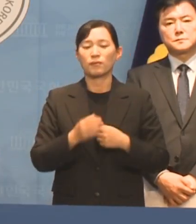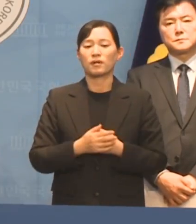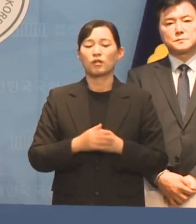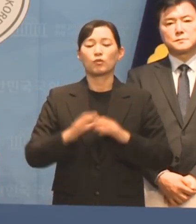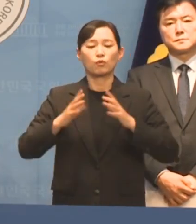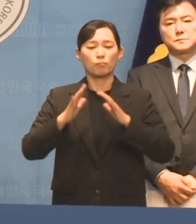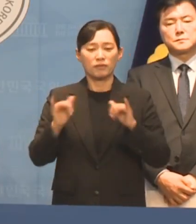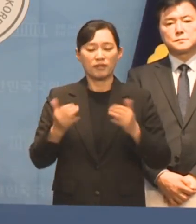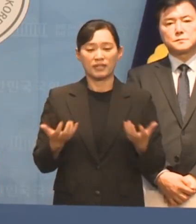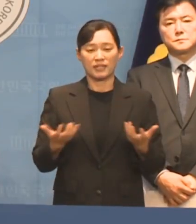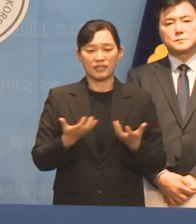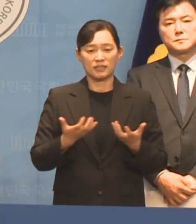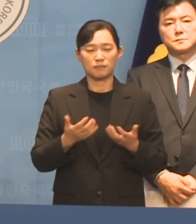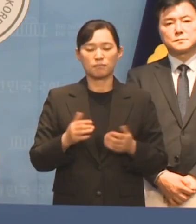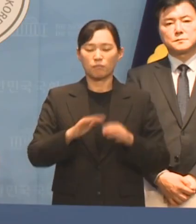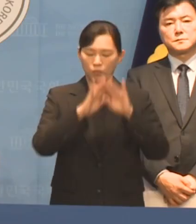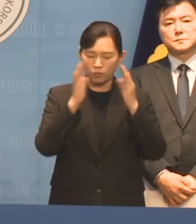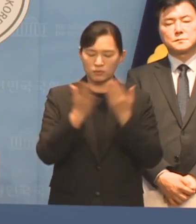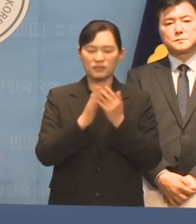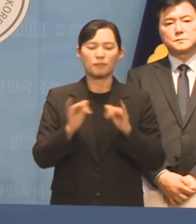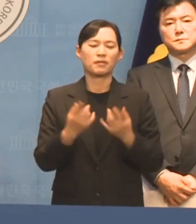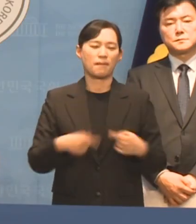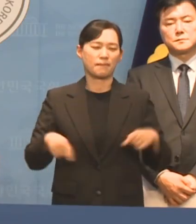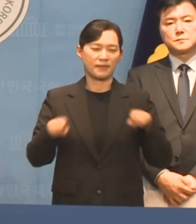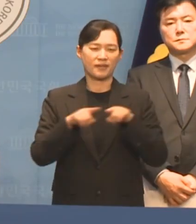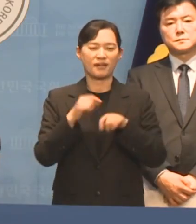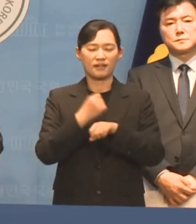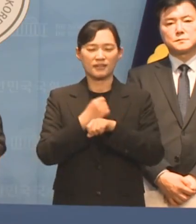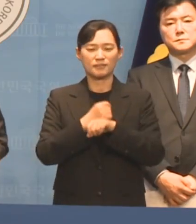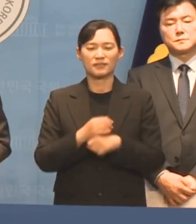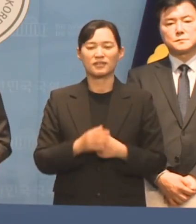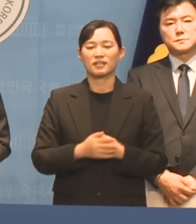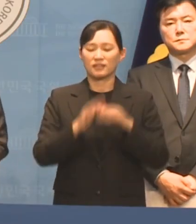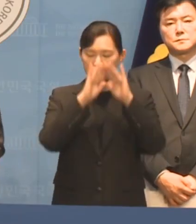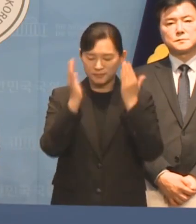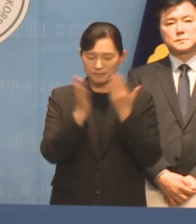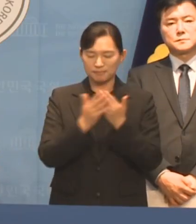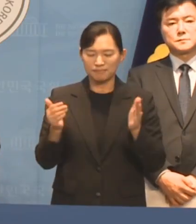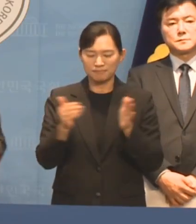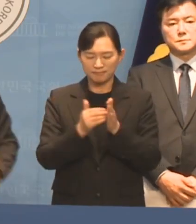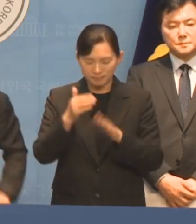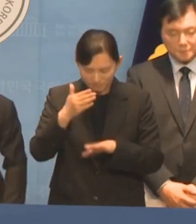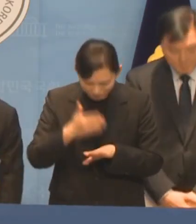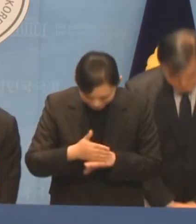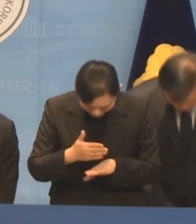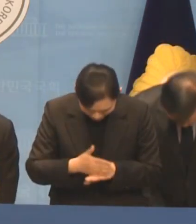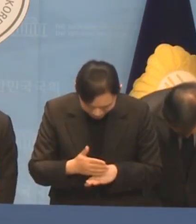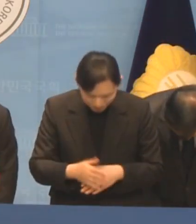국민과 일하는 모든 사람들과 함께하겠습니다. 이상으로 기자회견을 마치겠습니다. 감사합니다.